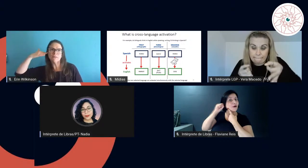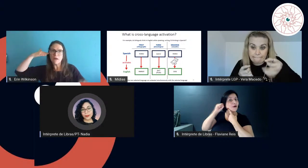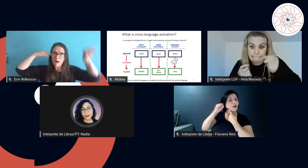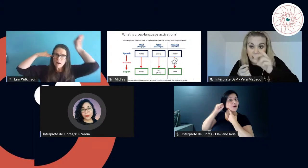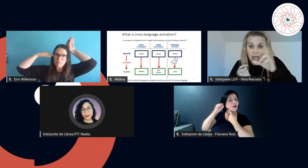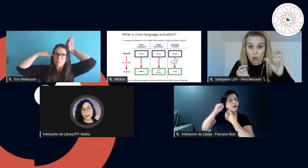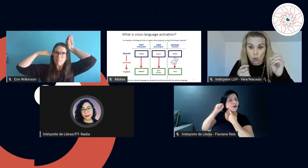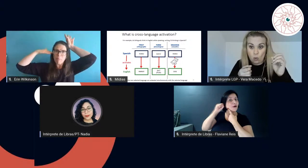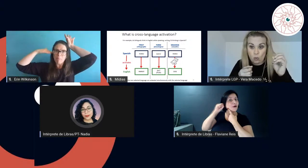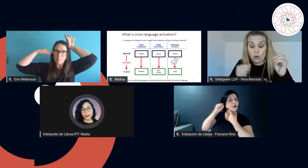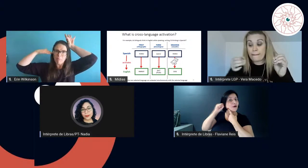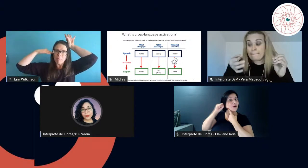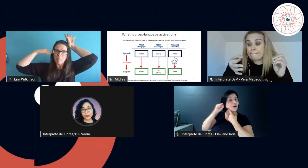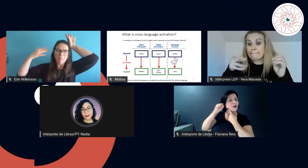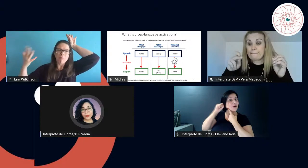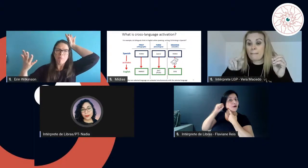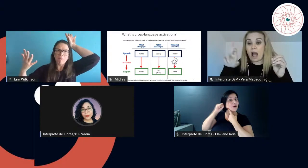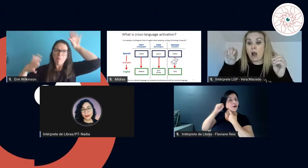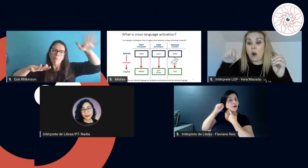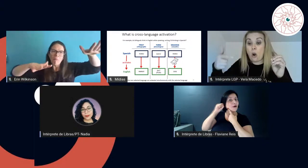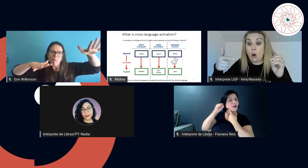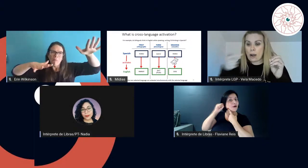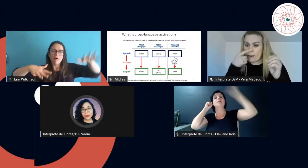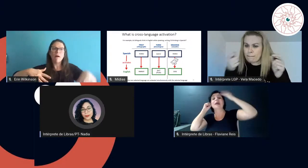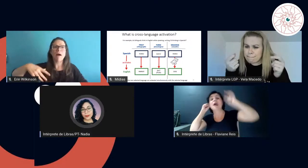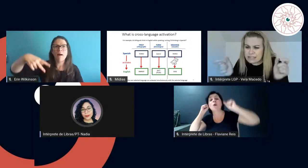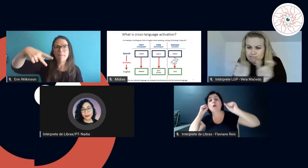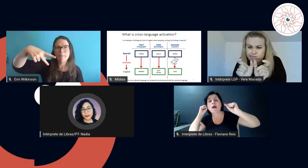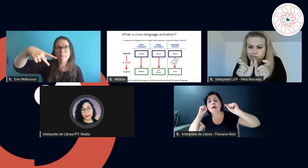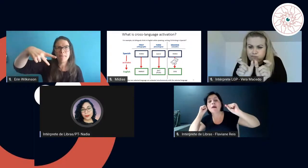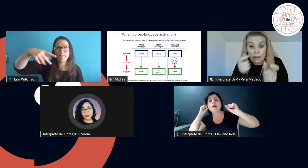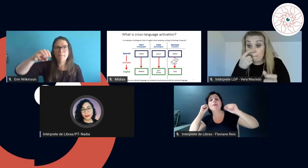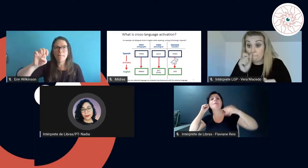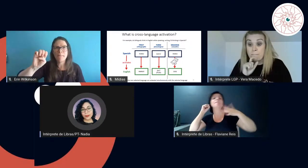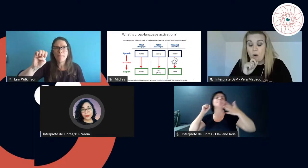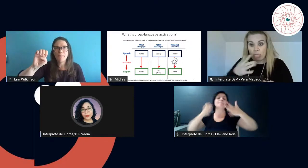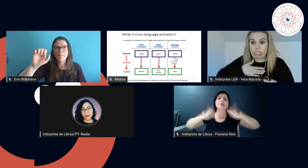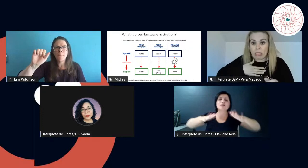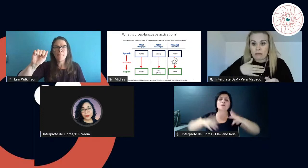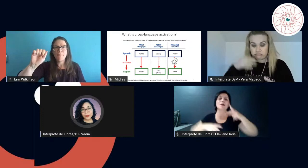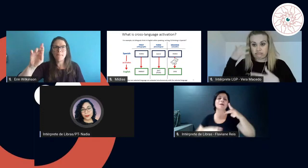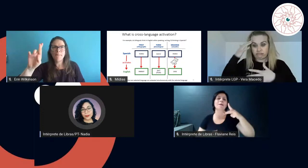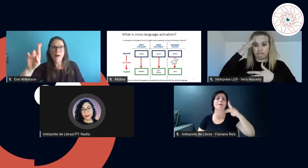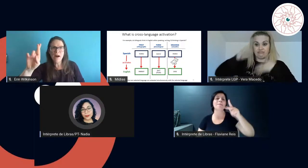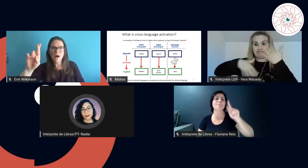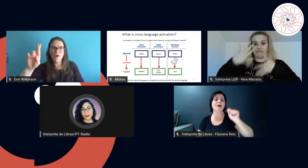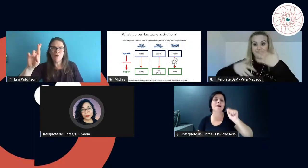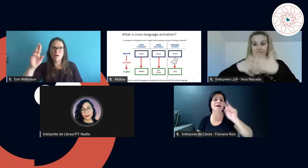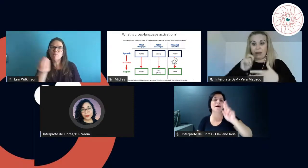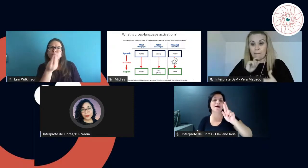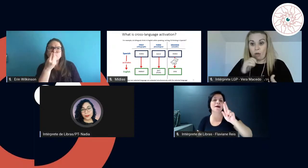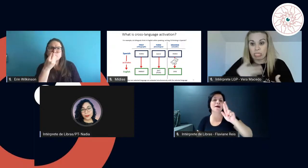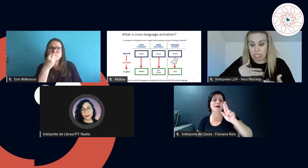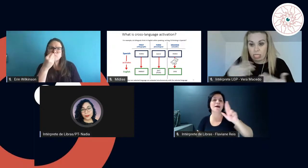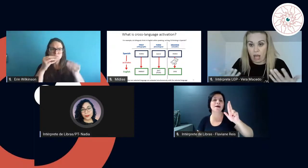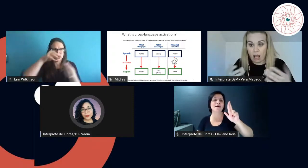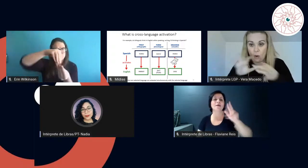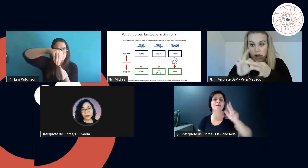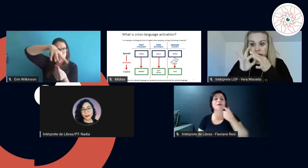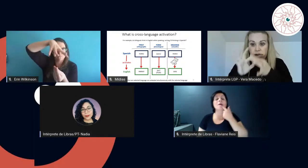O ouvinte, ao se deparar com esses sintagmas, ele pode fazer uma